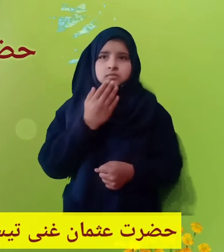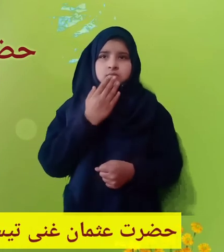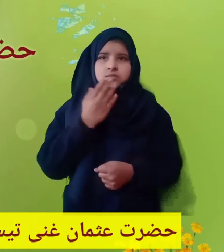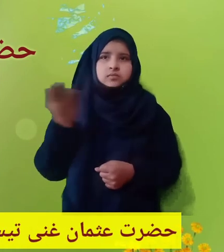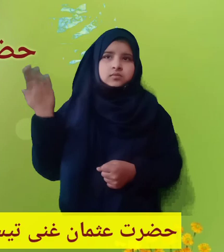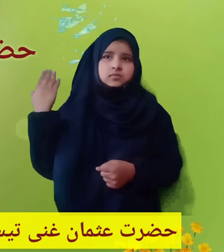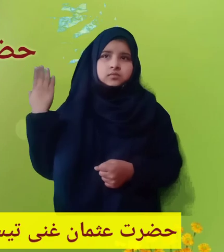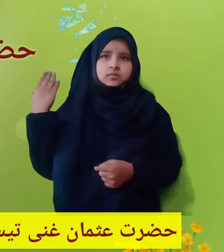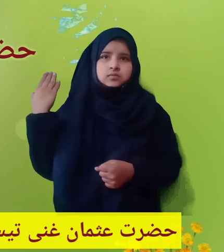थे।